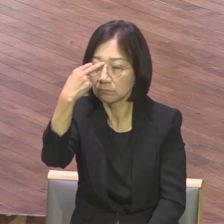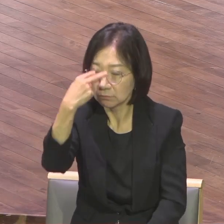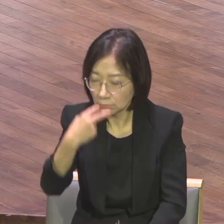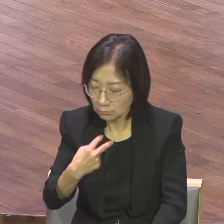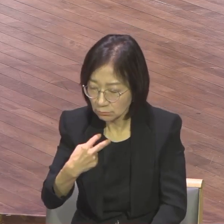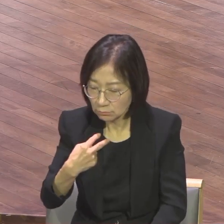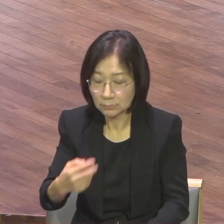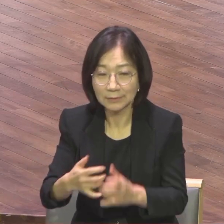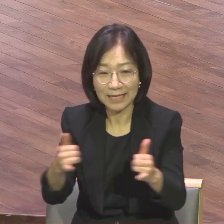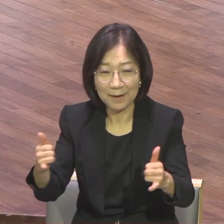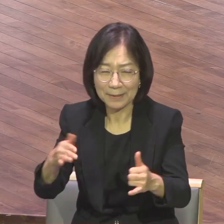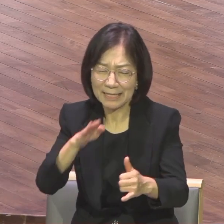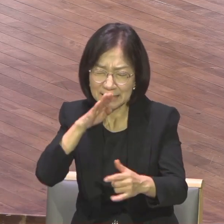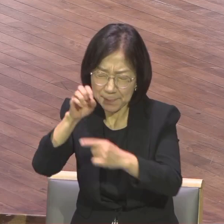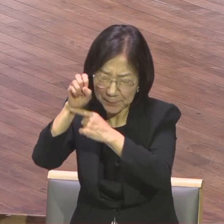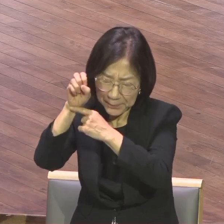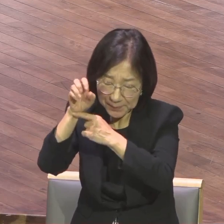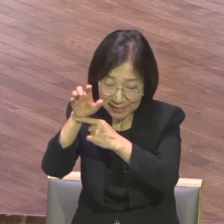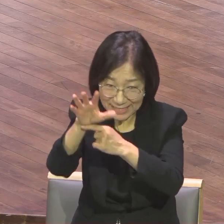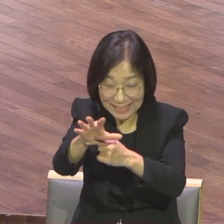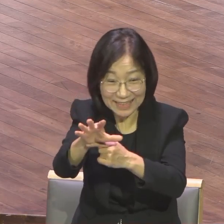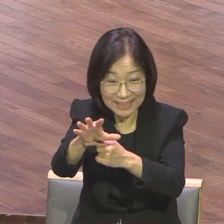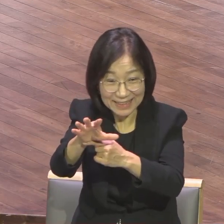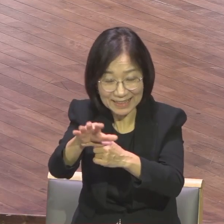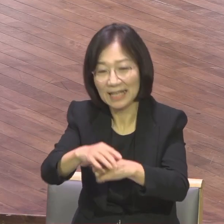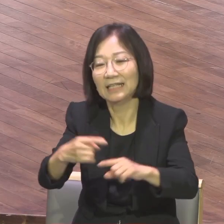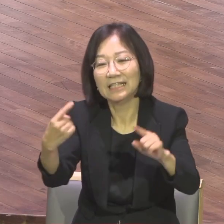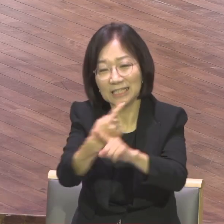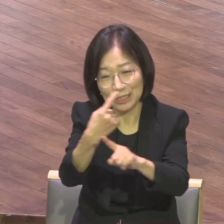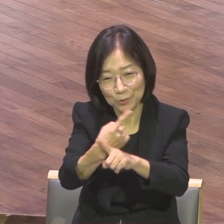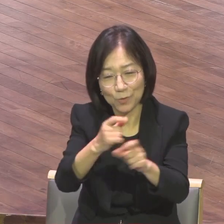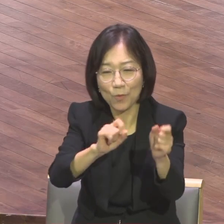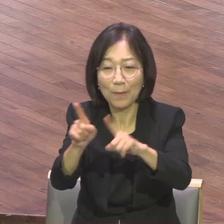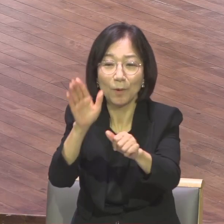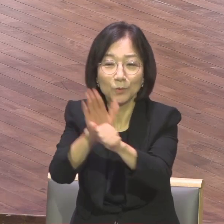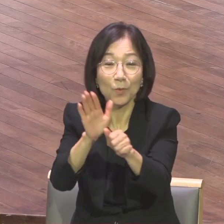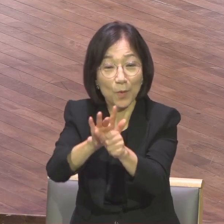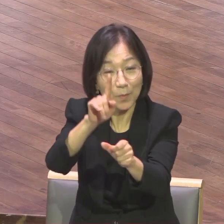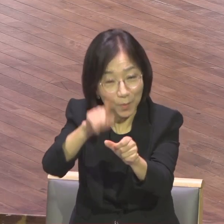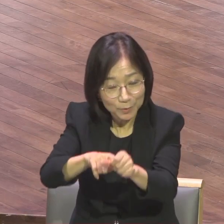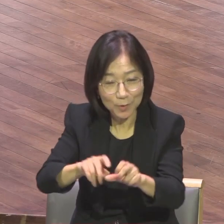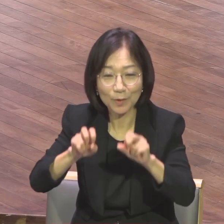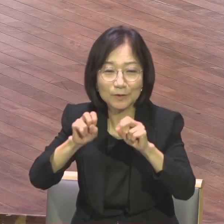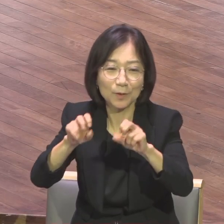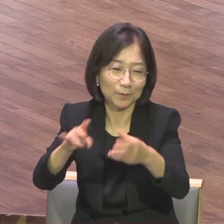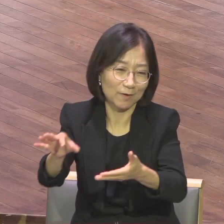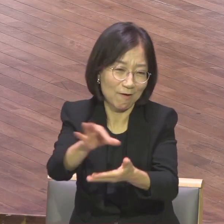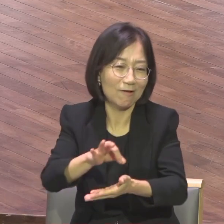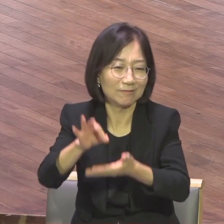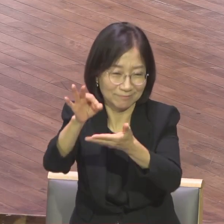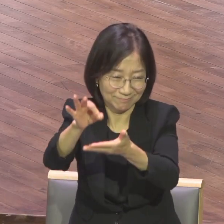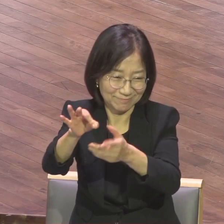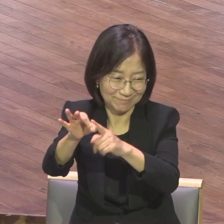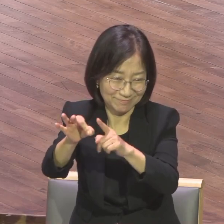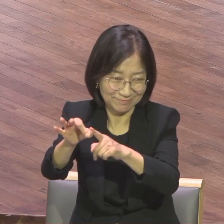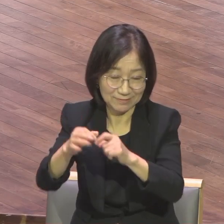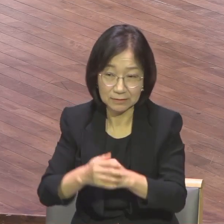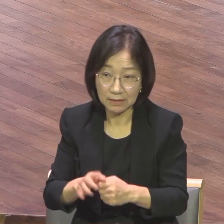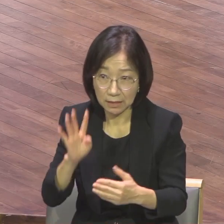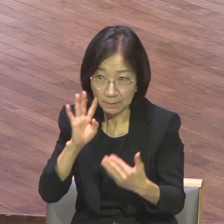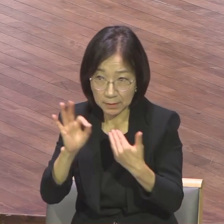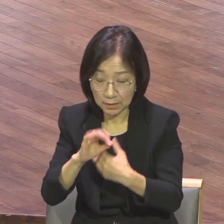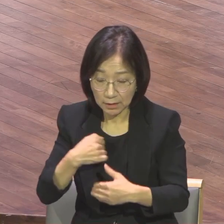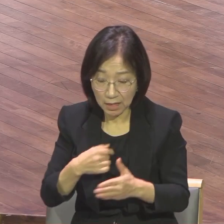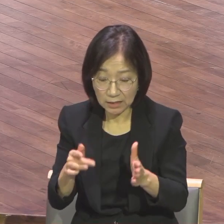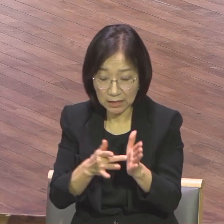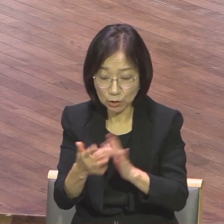치유와 회복의 이 플랫폼이 될 것입니다. 이런 시대적 선교 이 응답을 받아야 됩니다. 내가 예수 안 믿었으면 어떻게 됐을까? 뭐